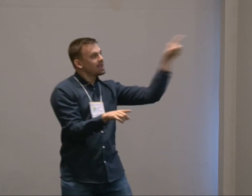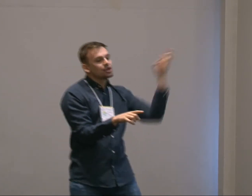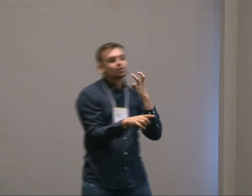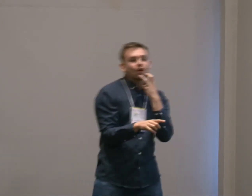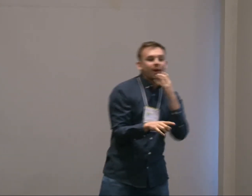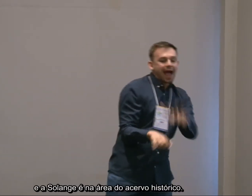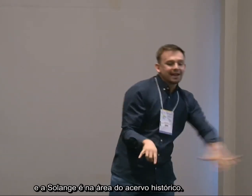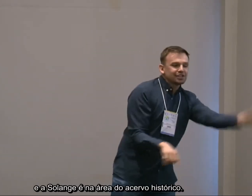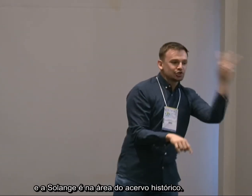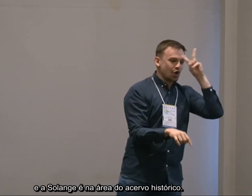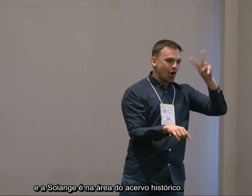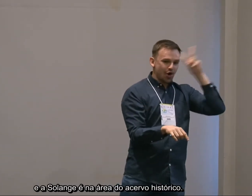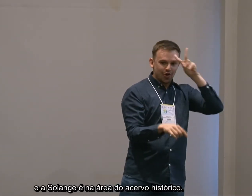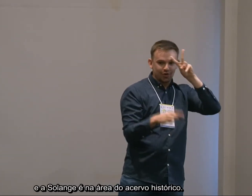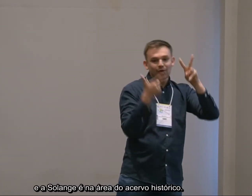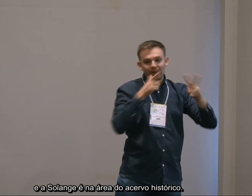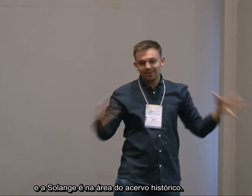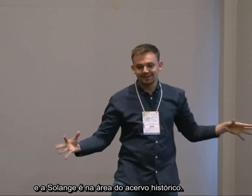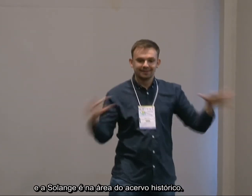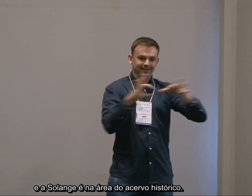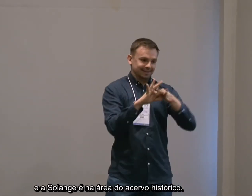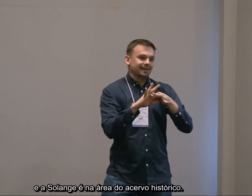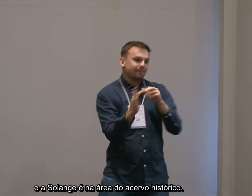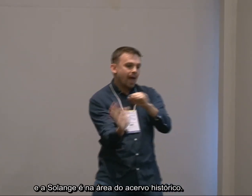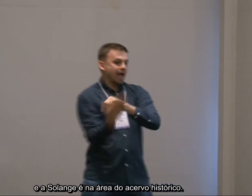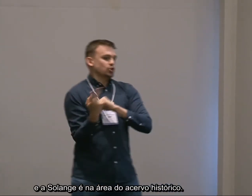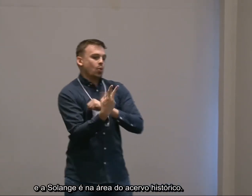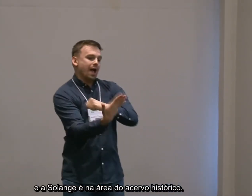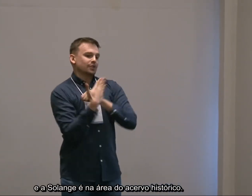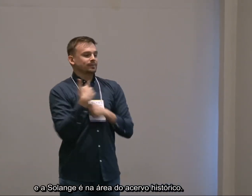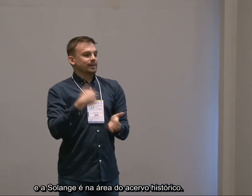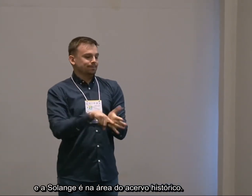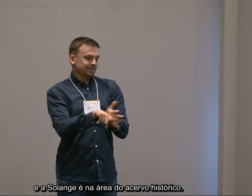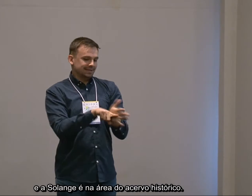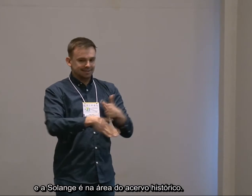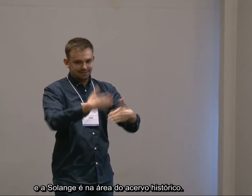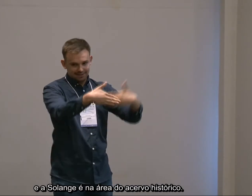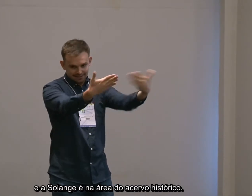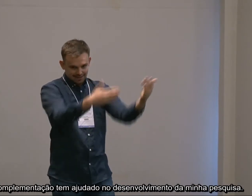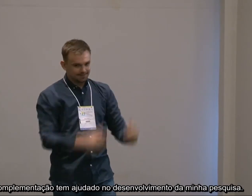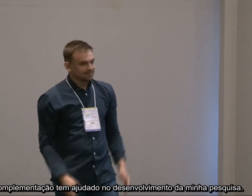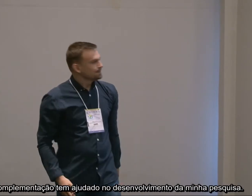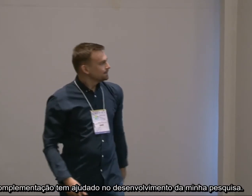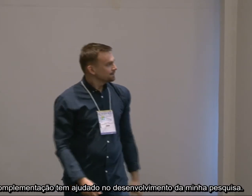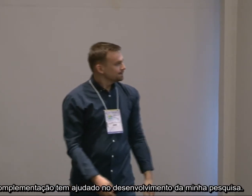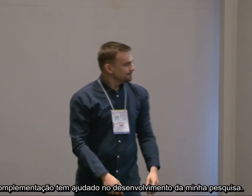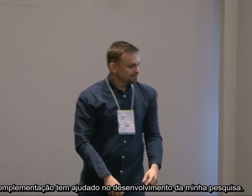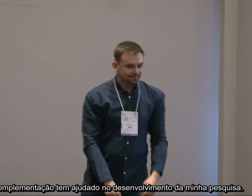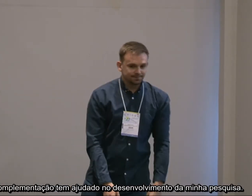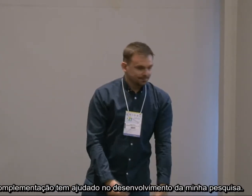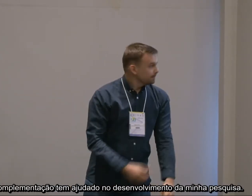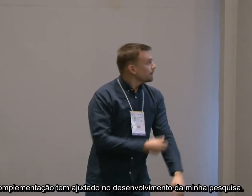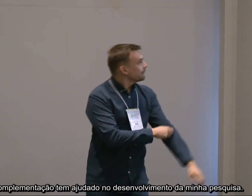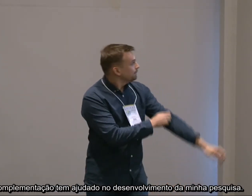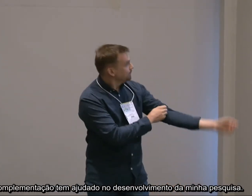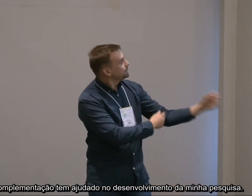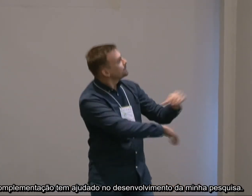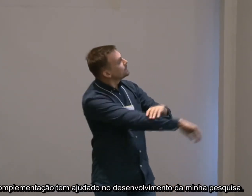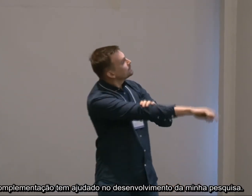e a Solange é na área da história acervo histórico e essa complementação tem ajudado no desenvolvimento da minha